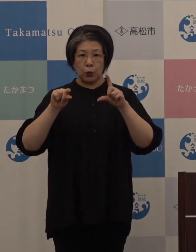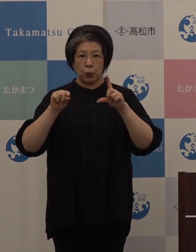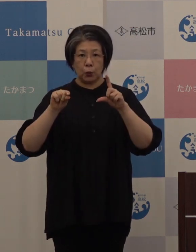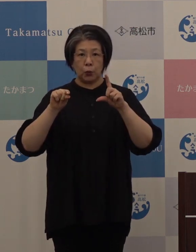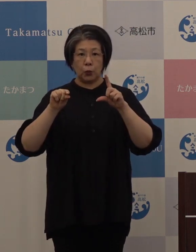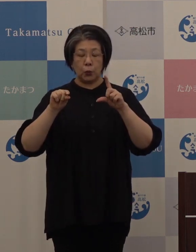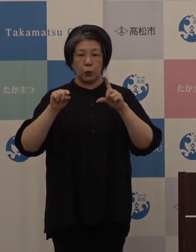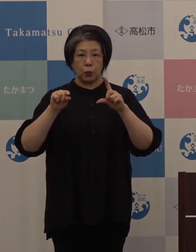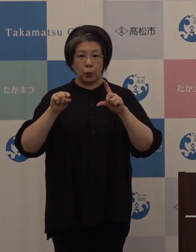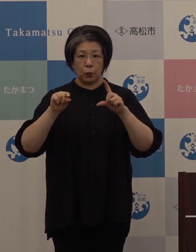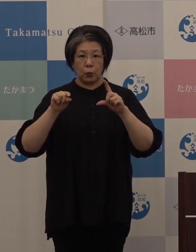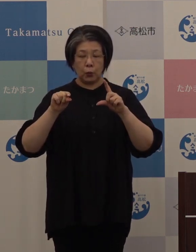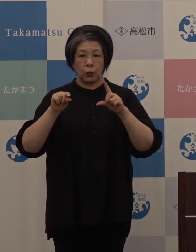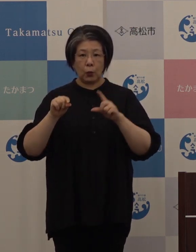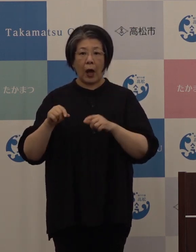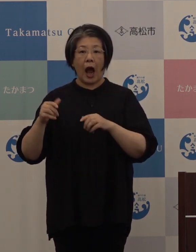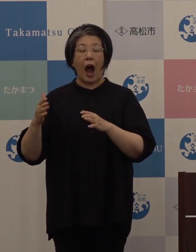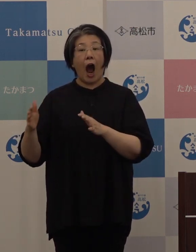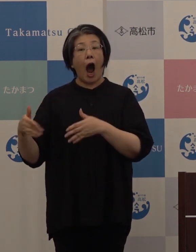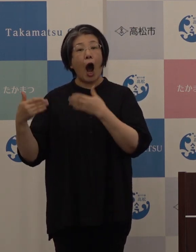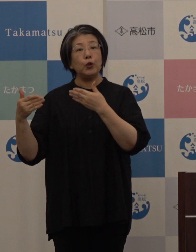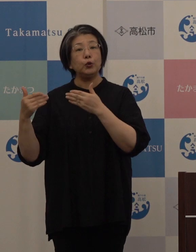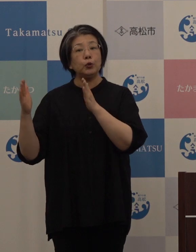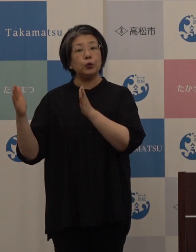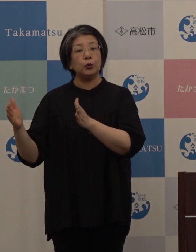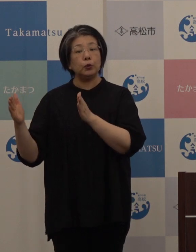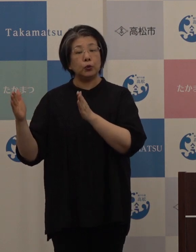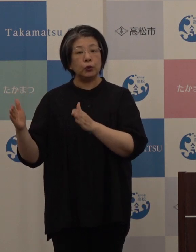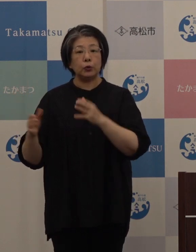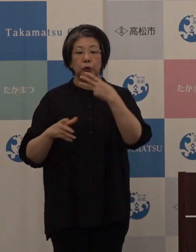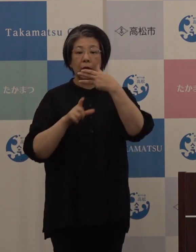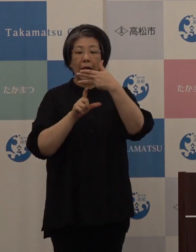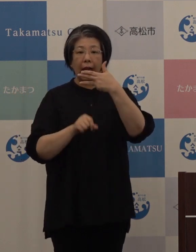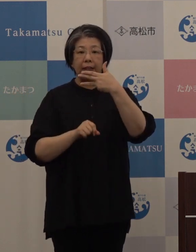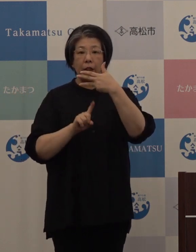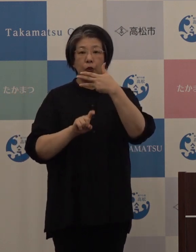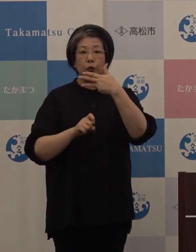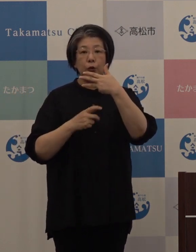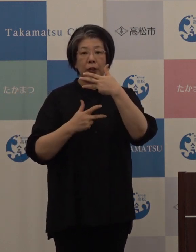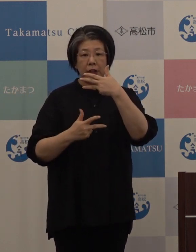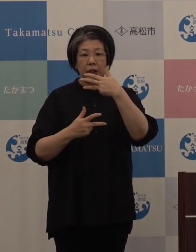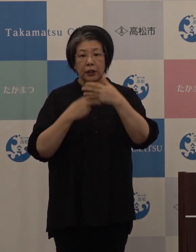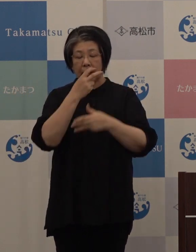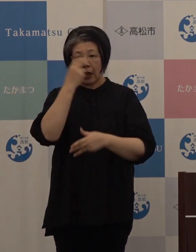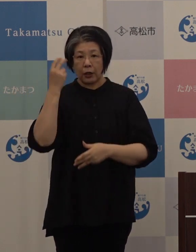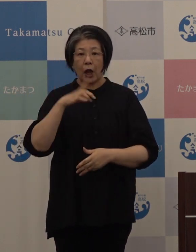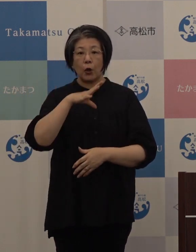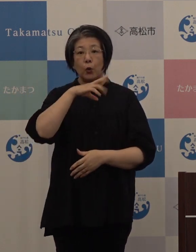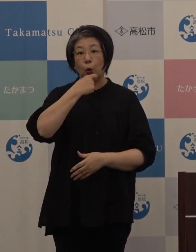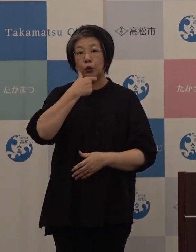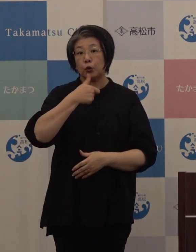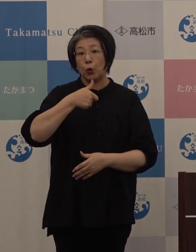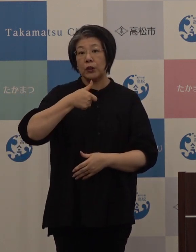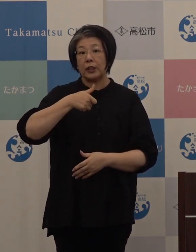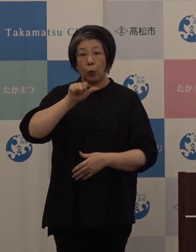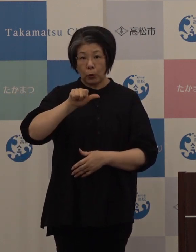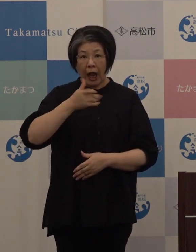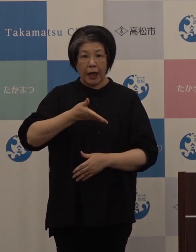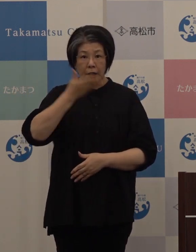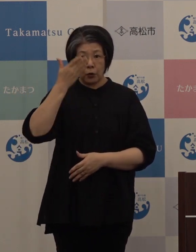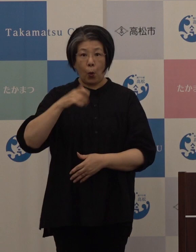が、春開始接種ですが、これ8月17日時点で65歳以上の高齢者の接種率